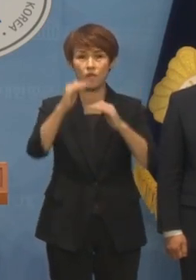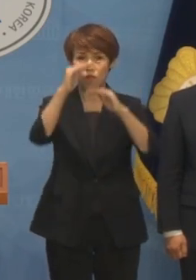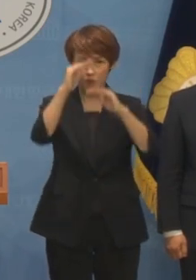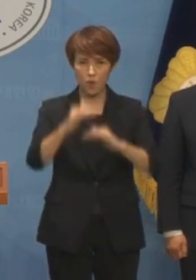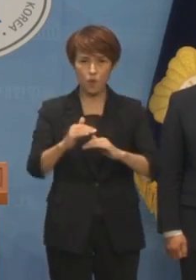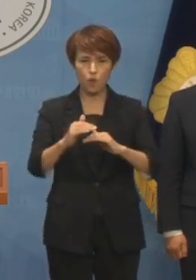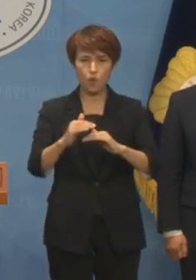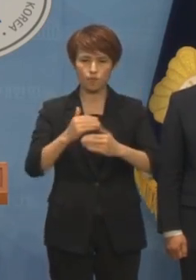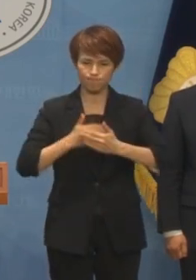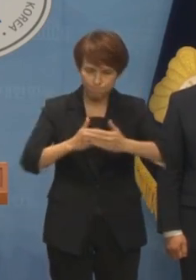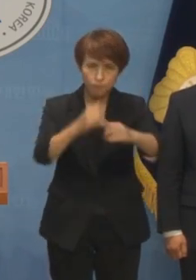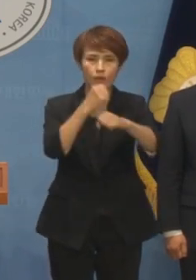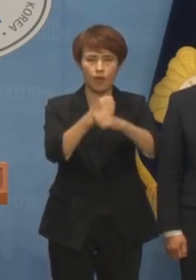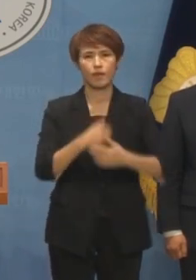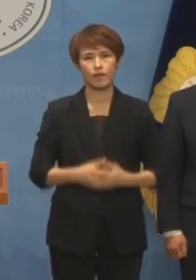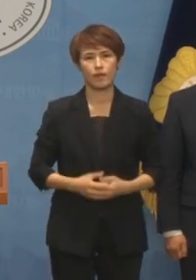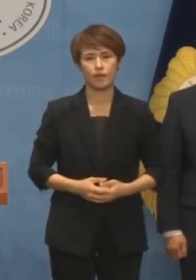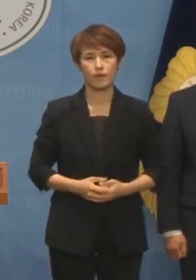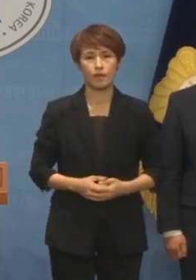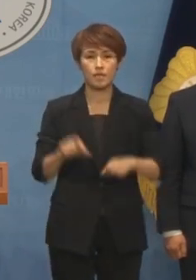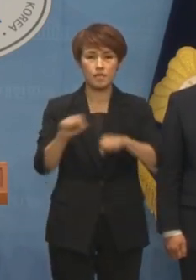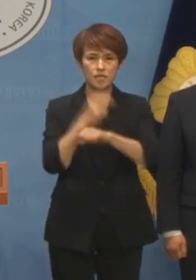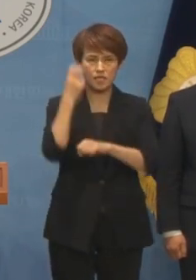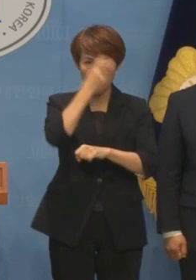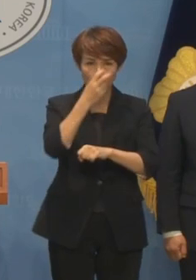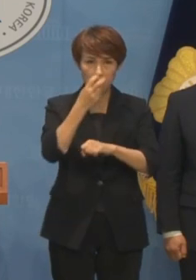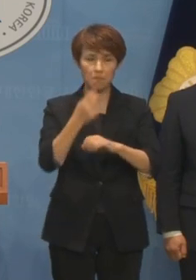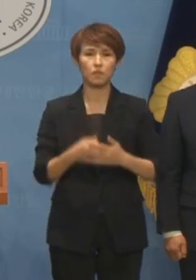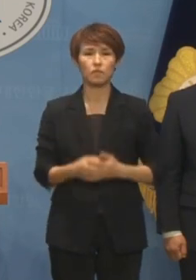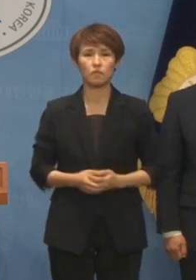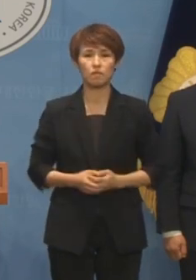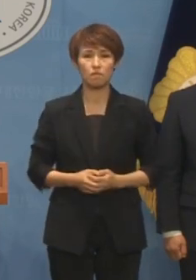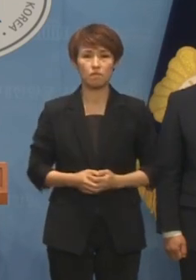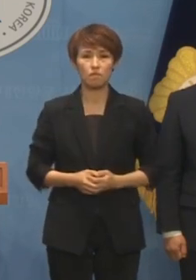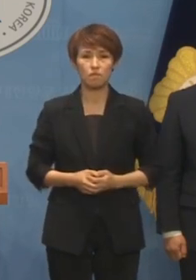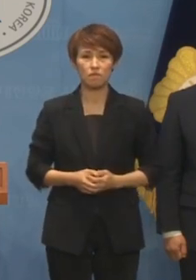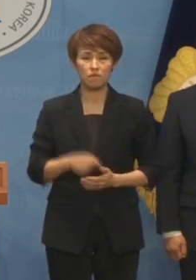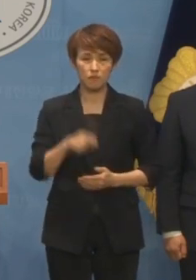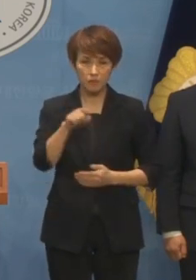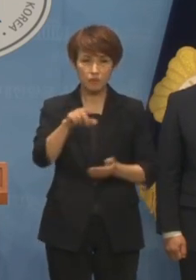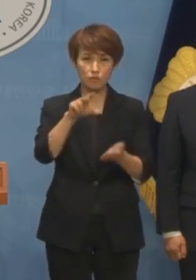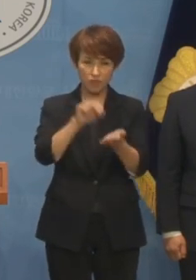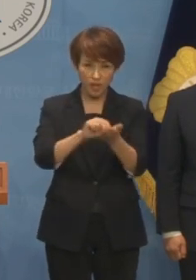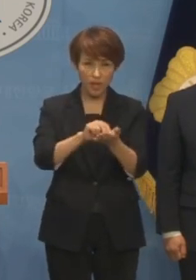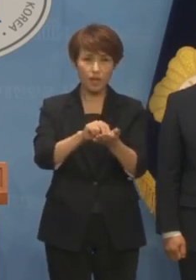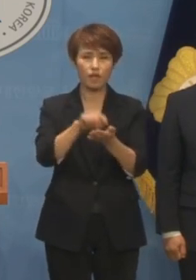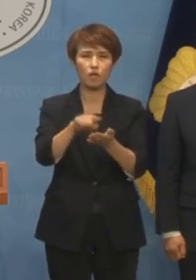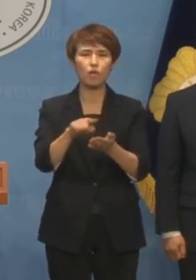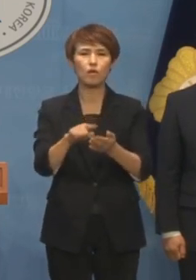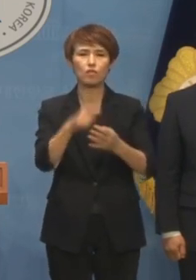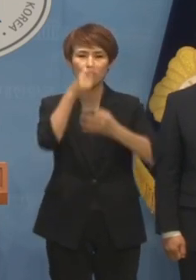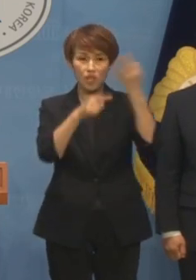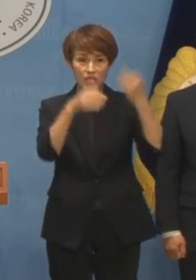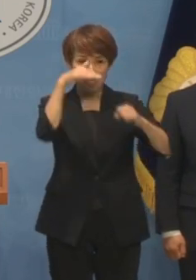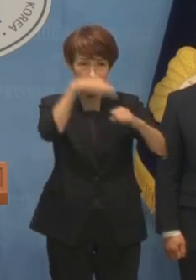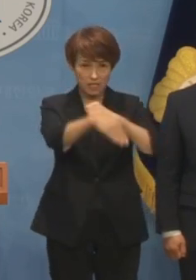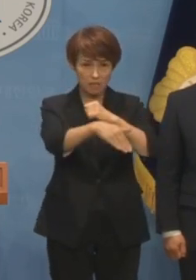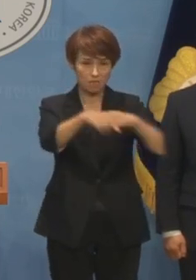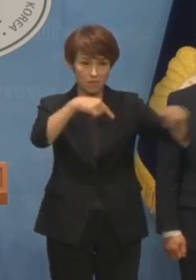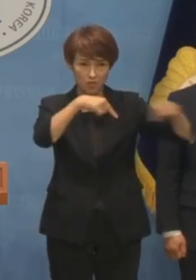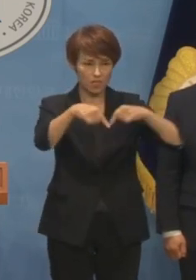힘있게 추진하겠습니다. 특권과 예외로 점철된 윤석열식 공정과 법치를